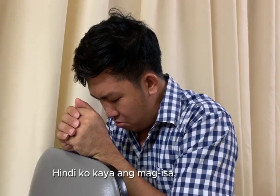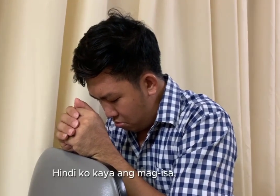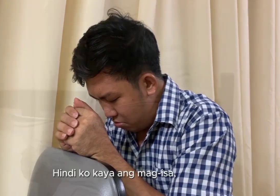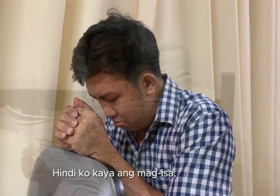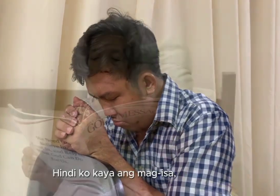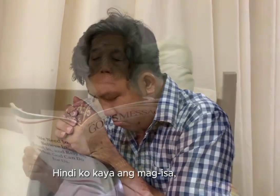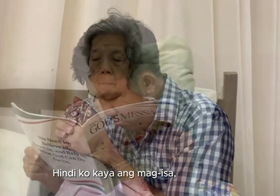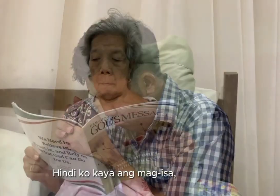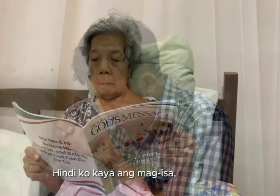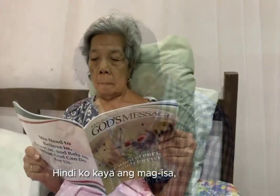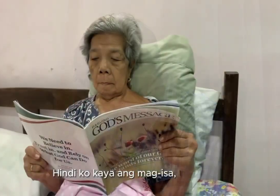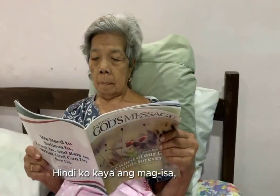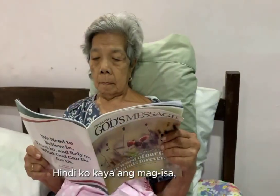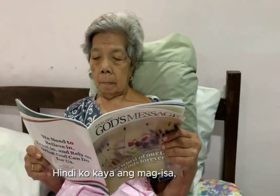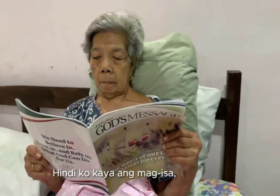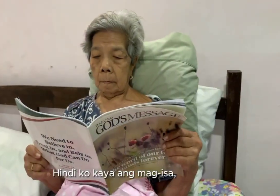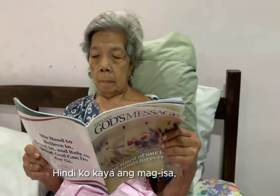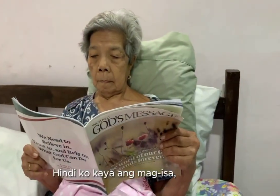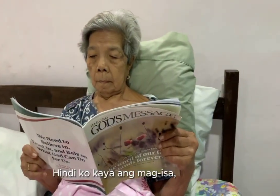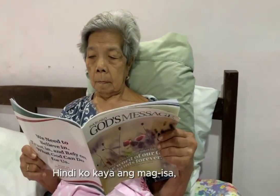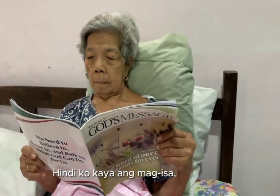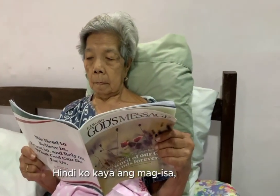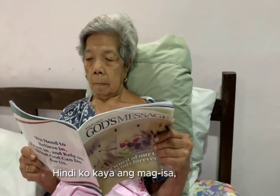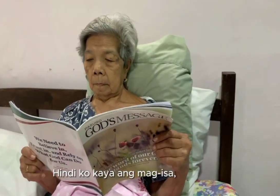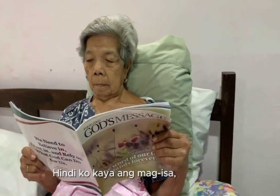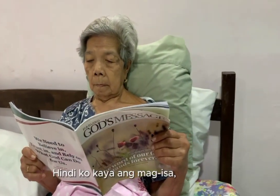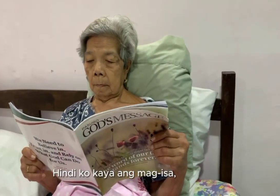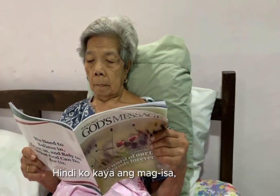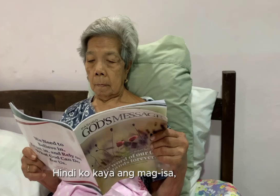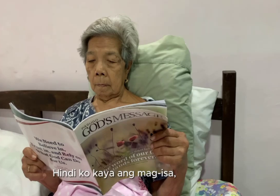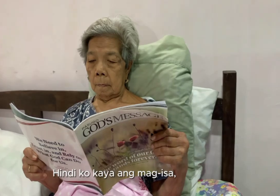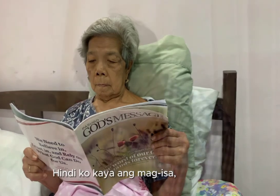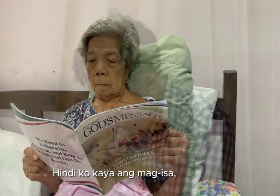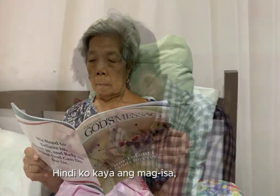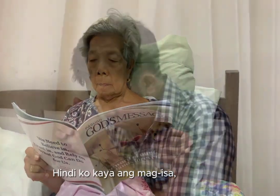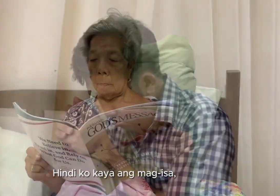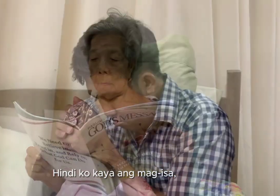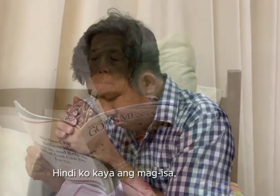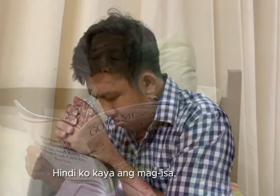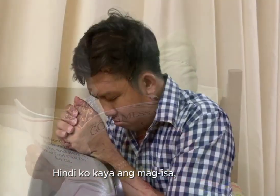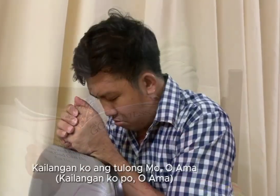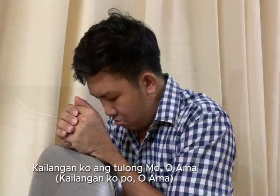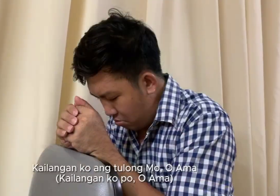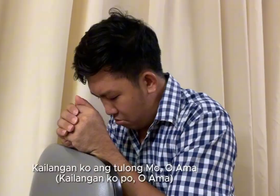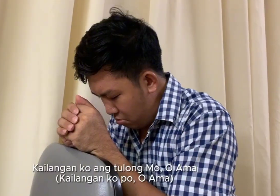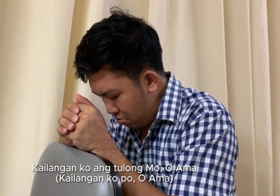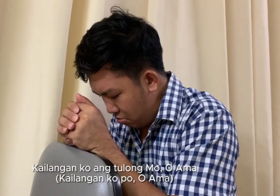Hindi ko kaya ang mag-isa. Kailangan